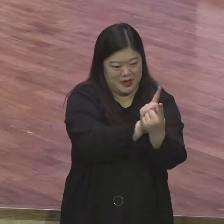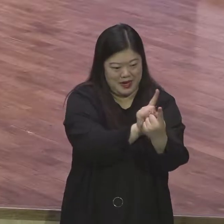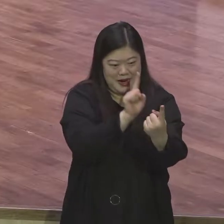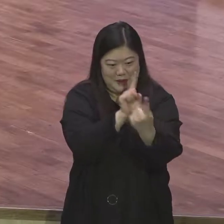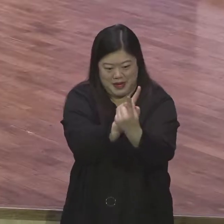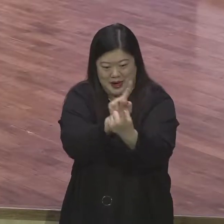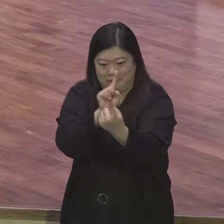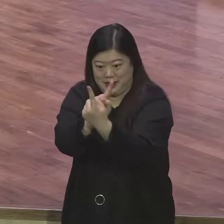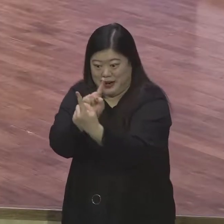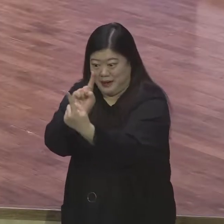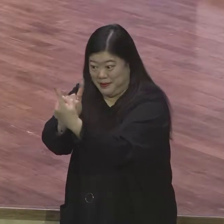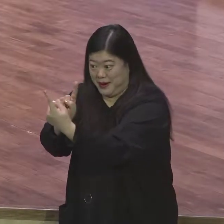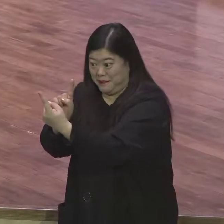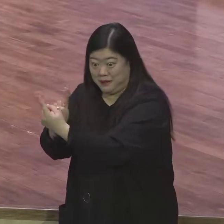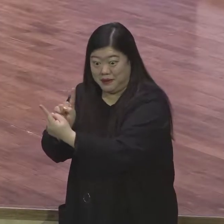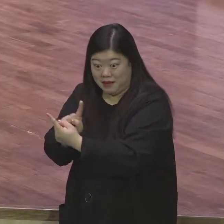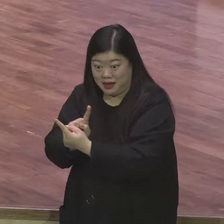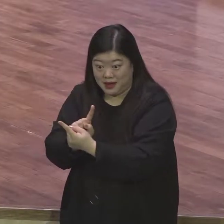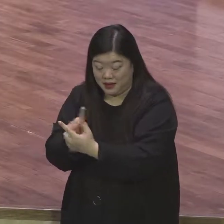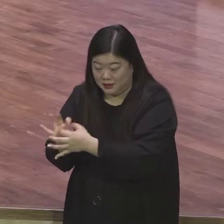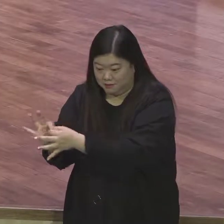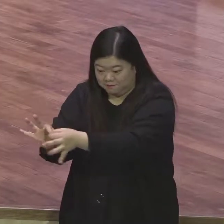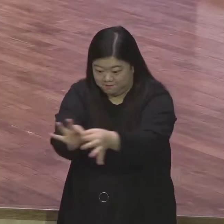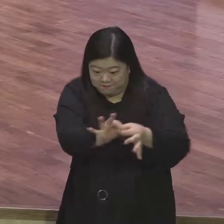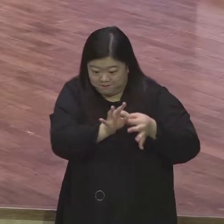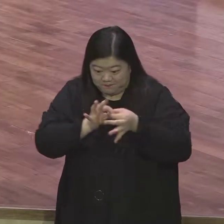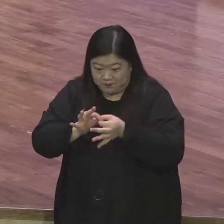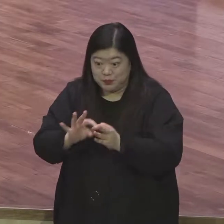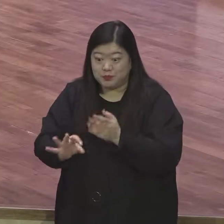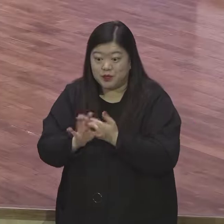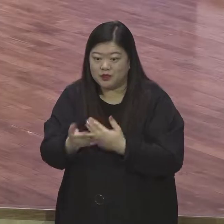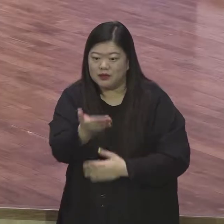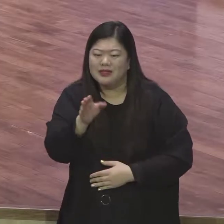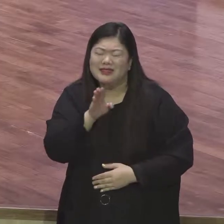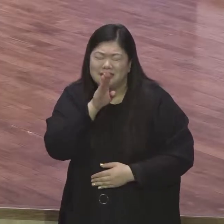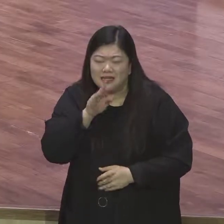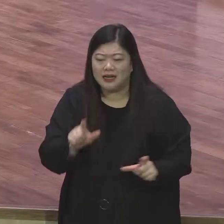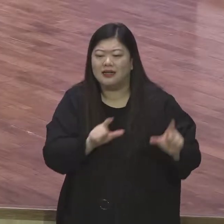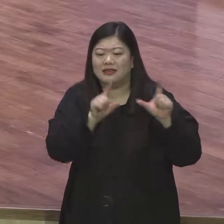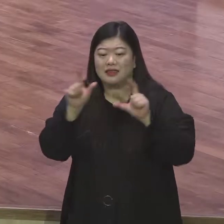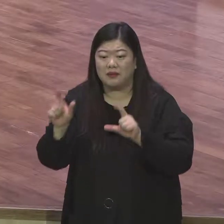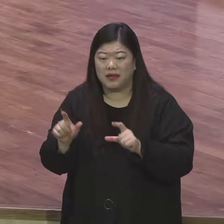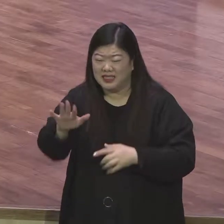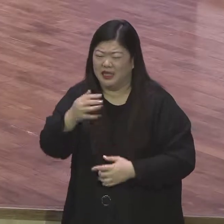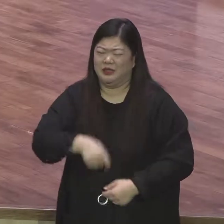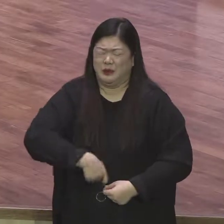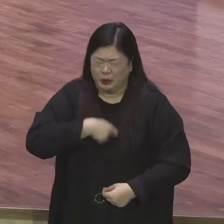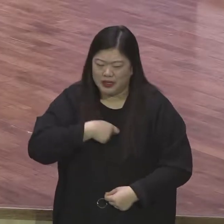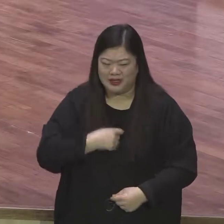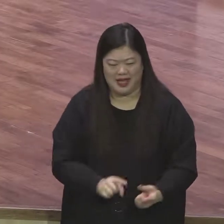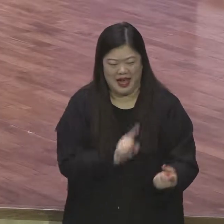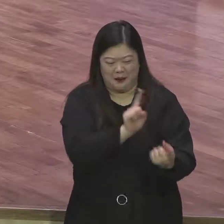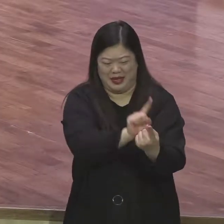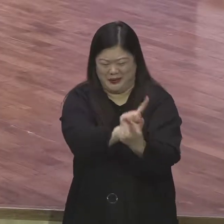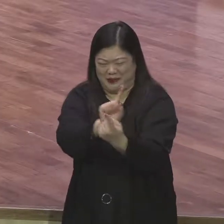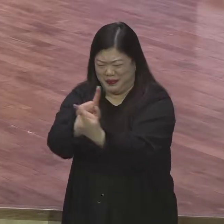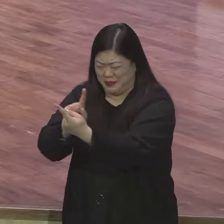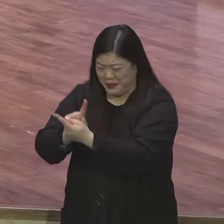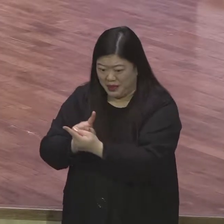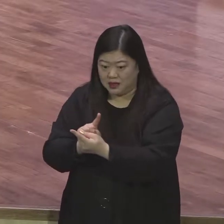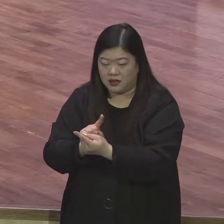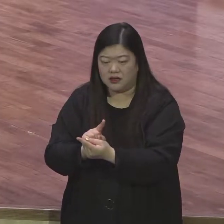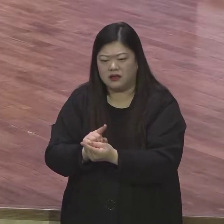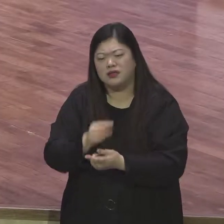여기 답 안 나오면 진짜 여러분의 삶이 고달플 거예요. 그래서 여러분